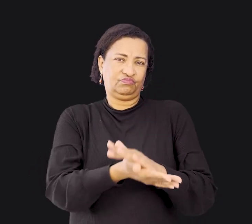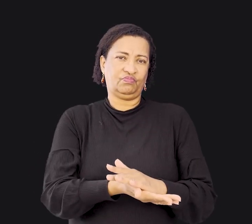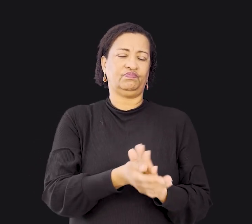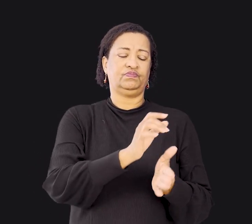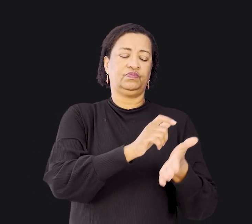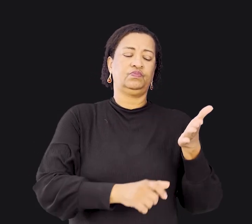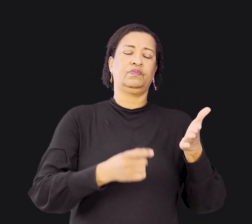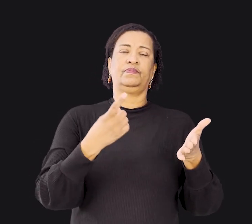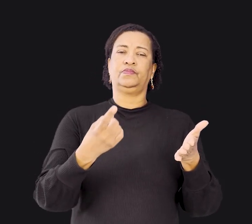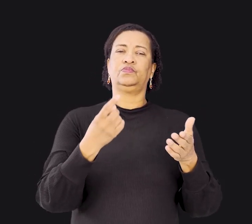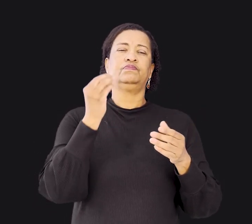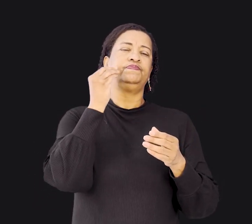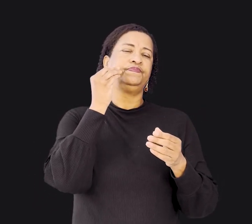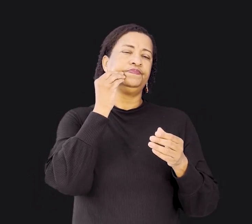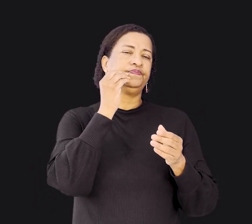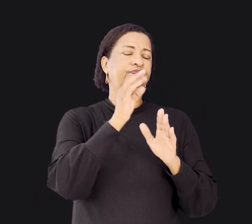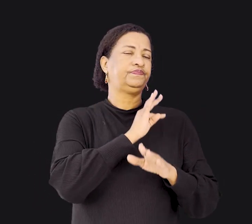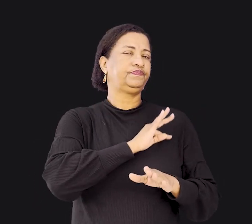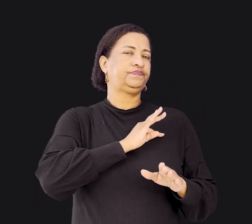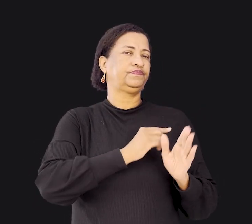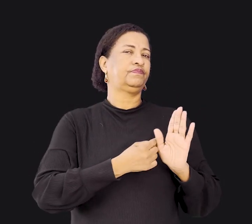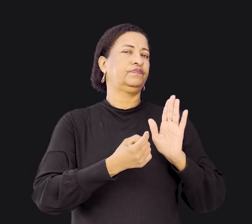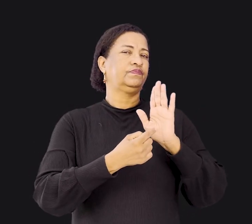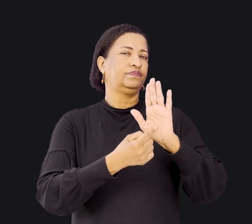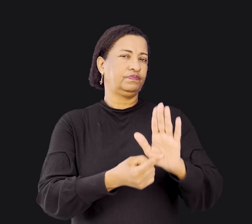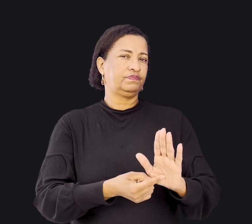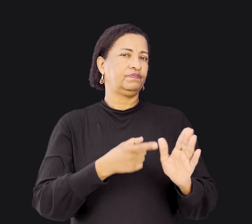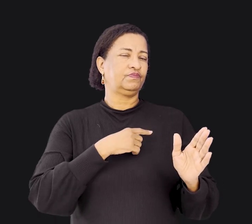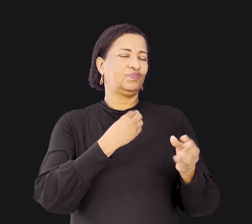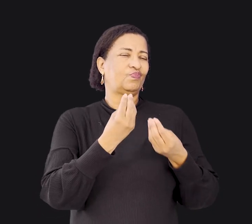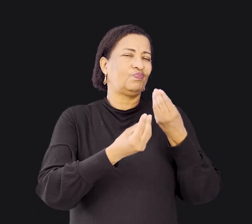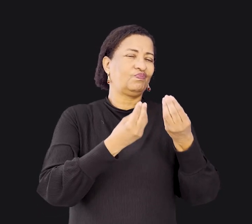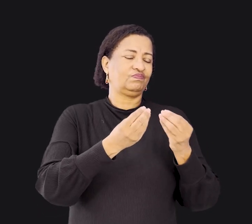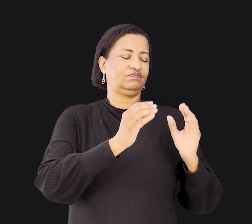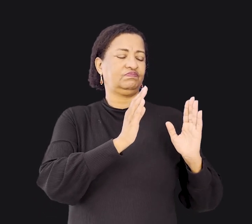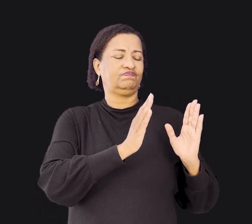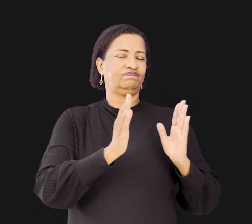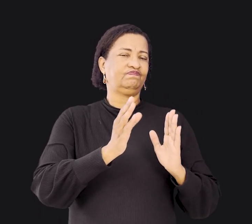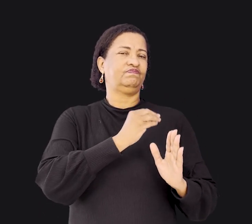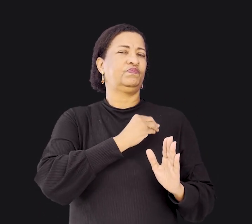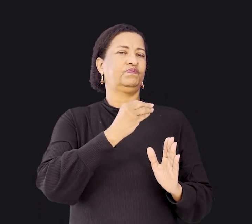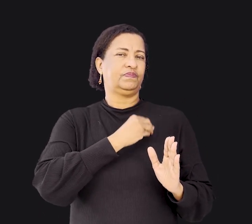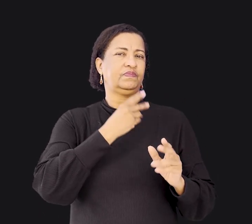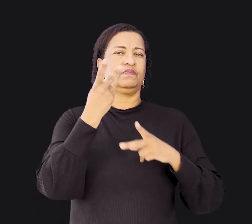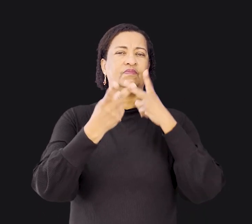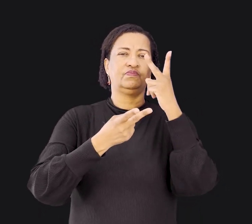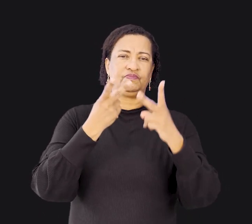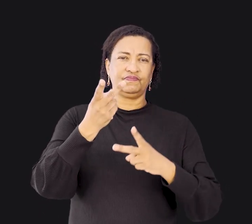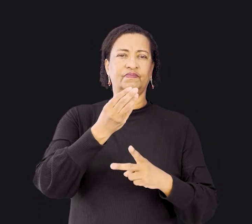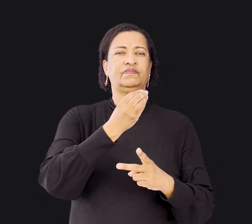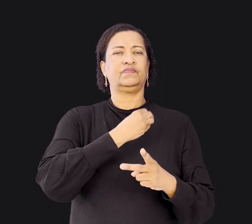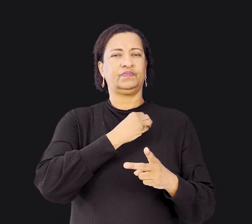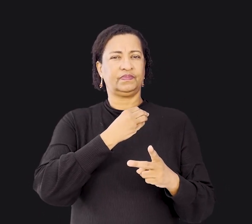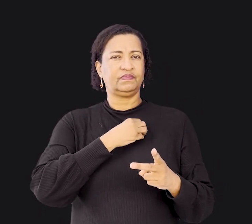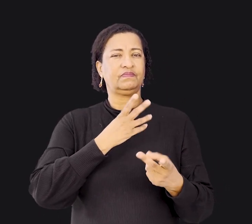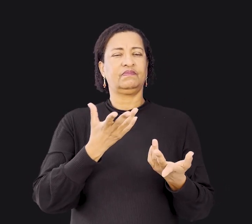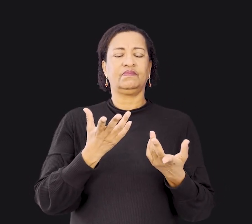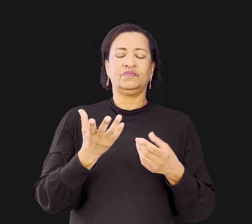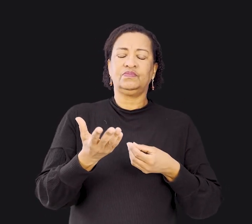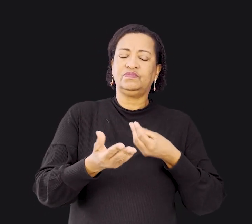que Tiago apresenta a anatomia do pecado e fala sobre a fonte do pecado, as sutilezas do pecado, a sequência